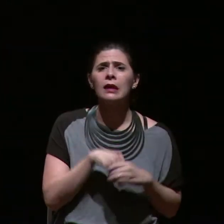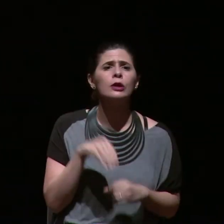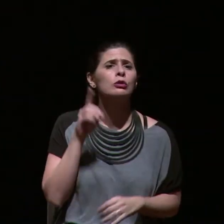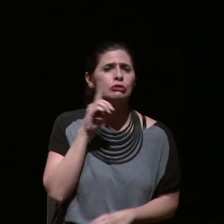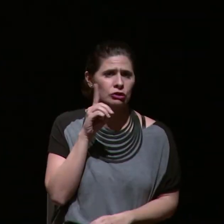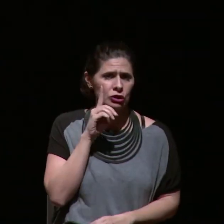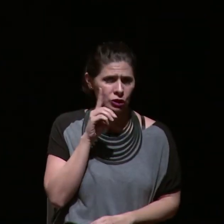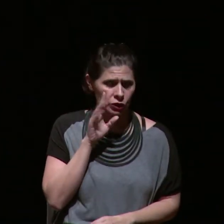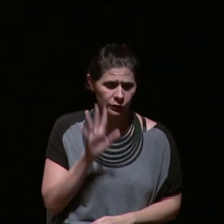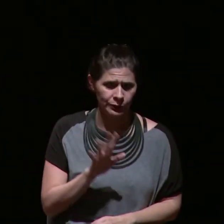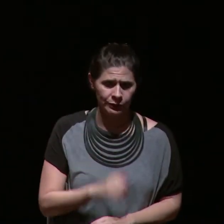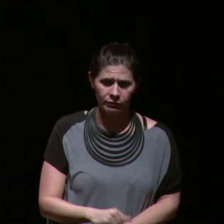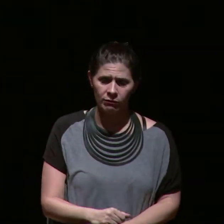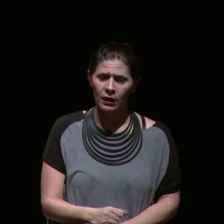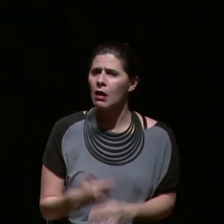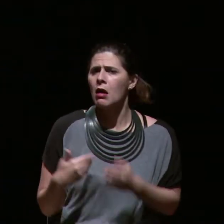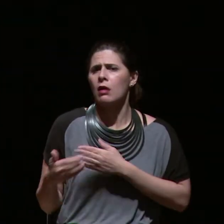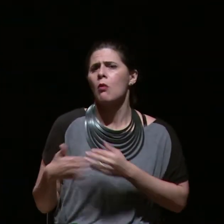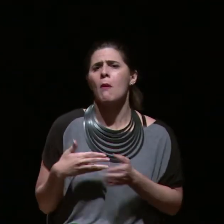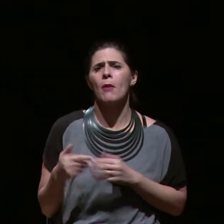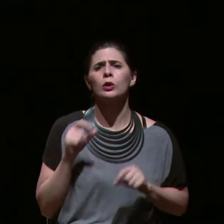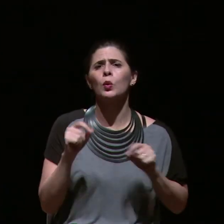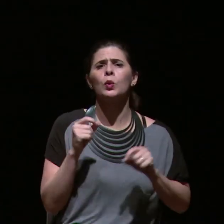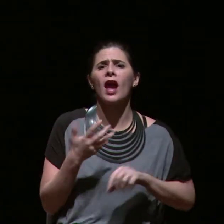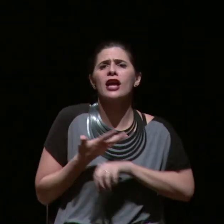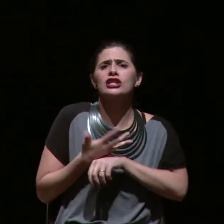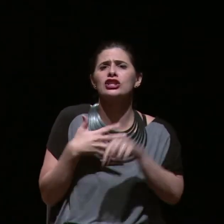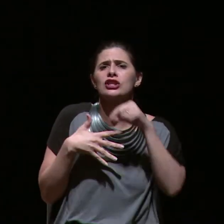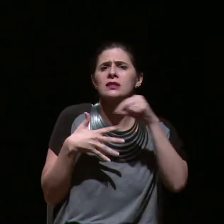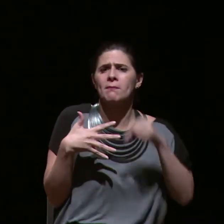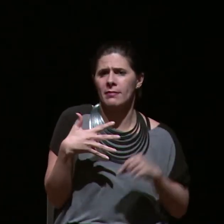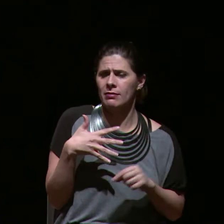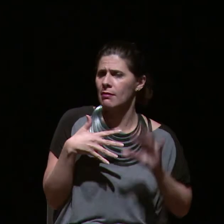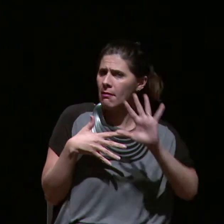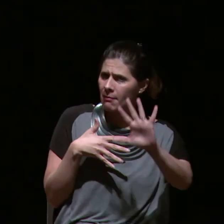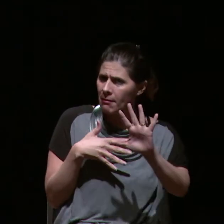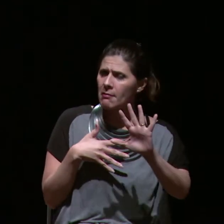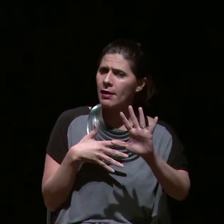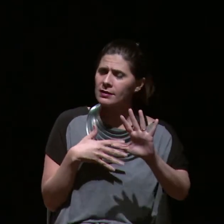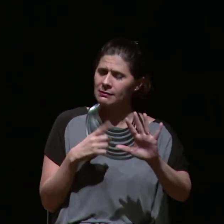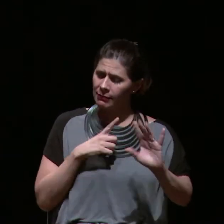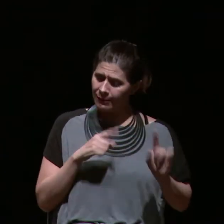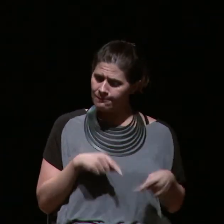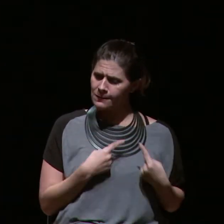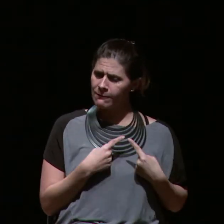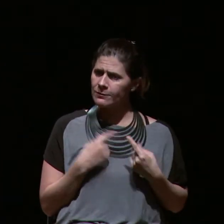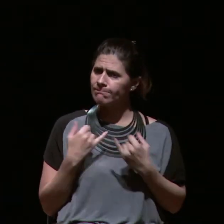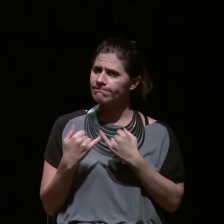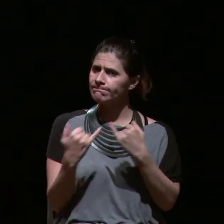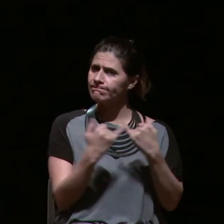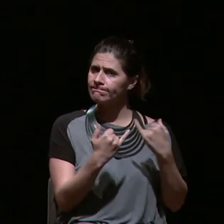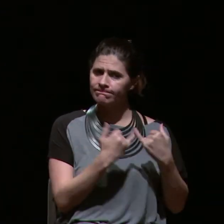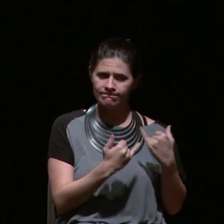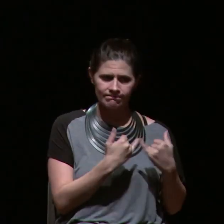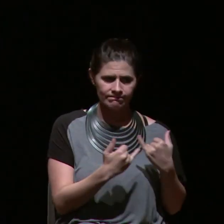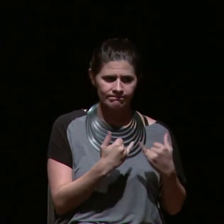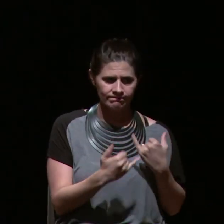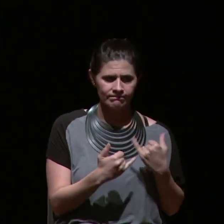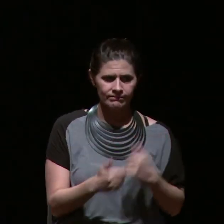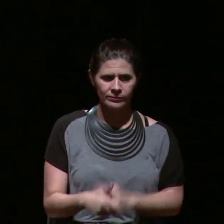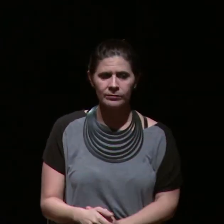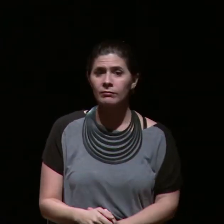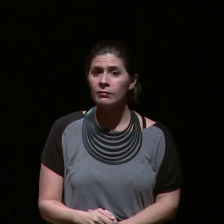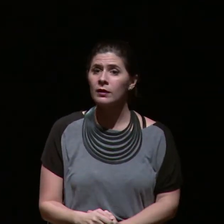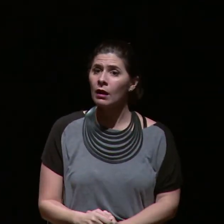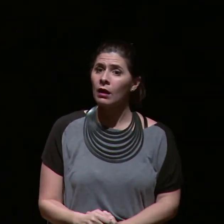disciplina oferecida por nós, que éramos defrontados com desafios muito semelhantes. Podíamos compartilhar entre nós